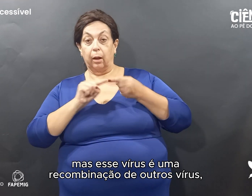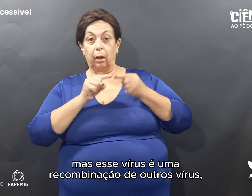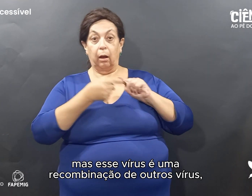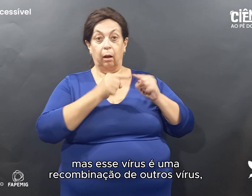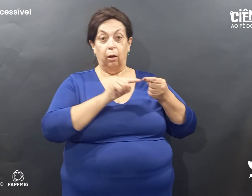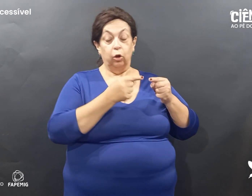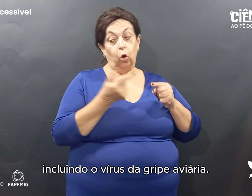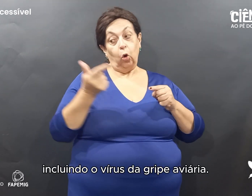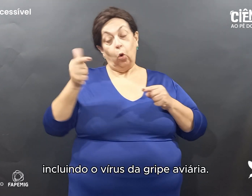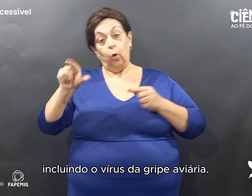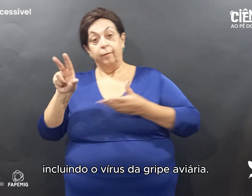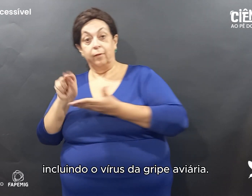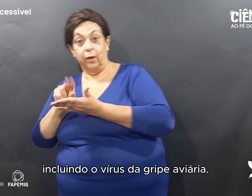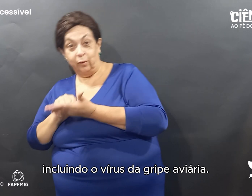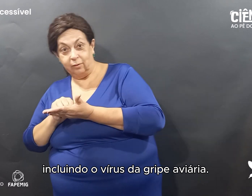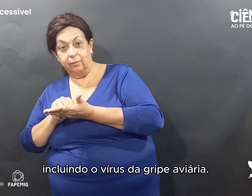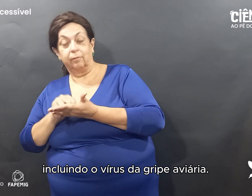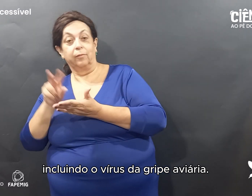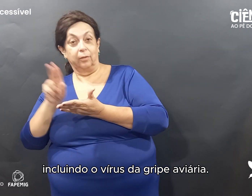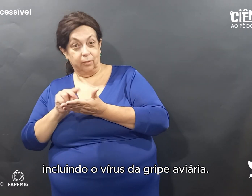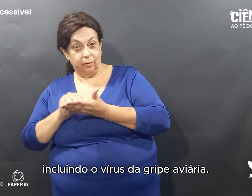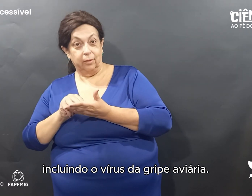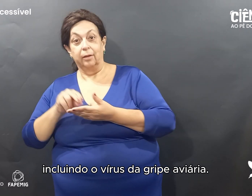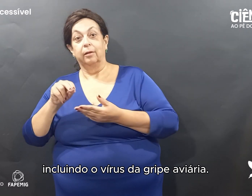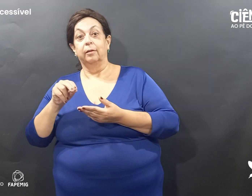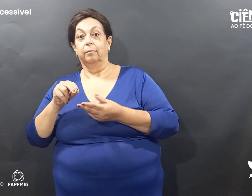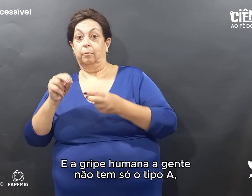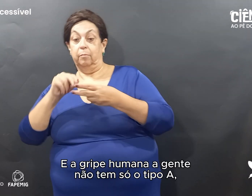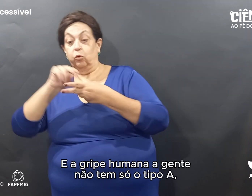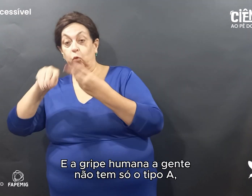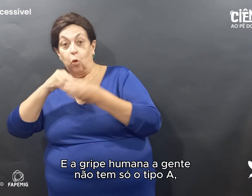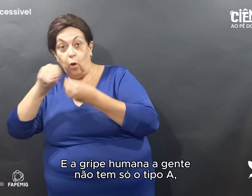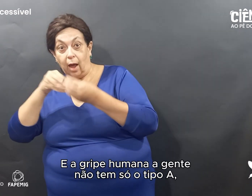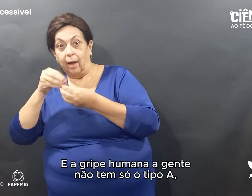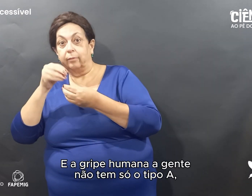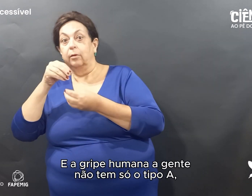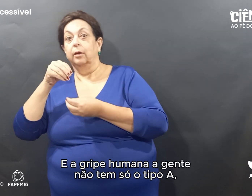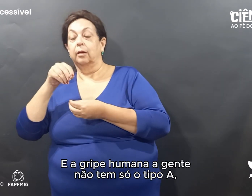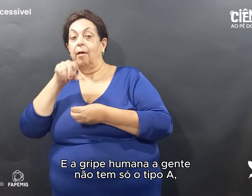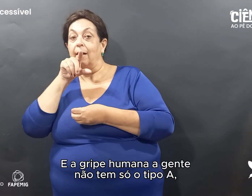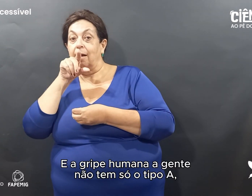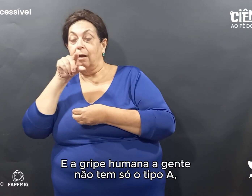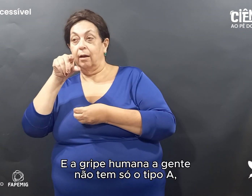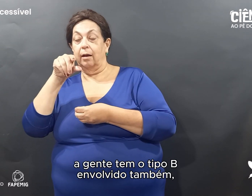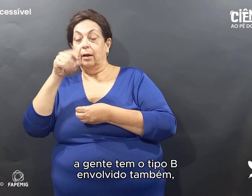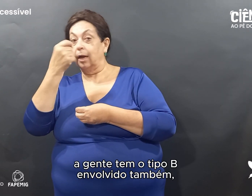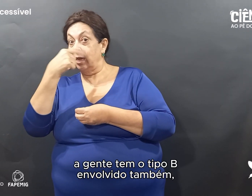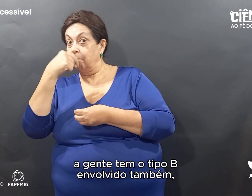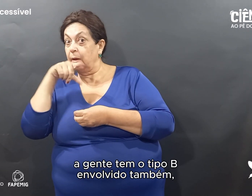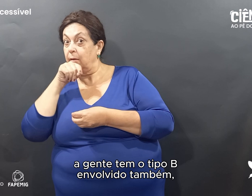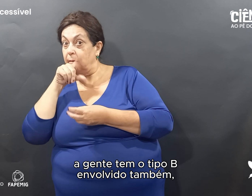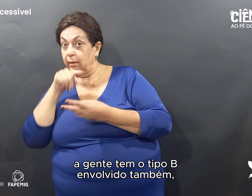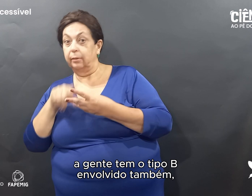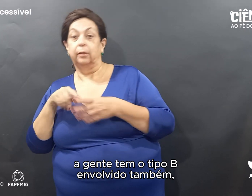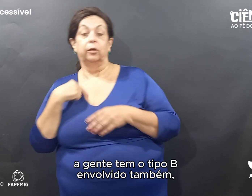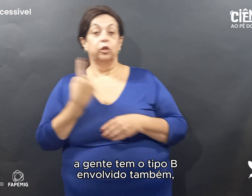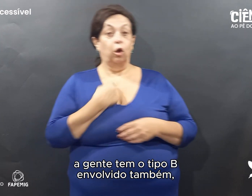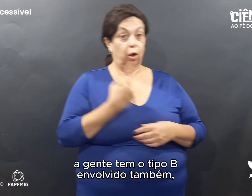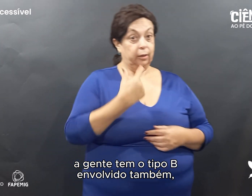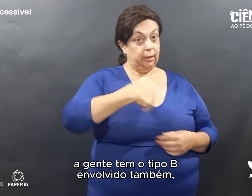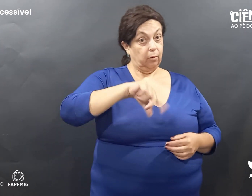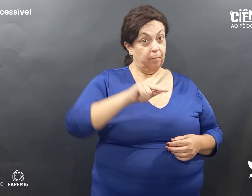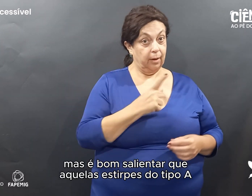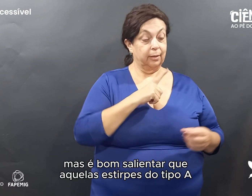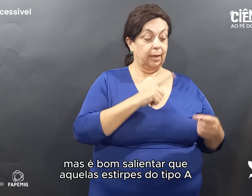outros vírus, incluindo o vírus da gripe aviária. E a gripe humana, a gente não tem só o tipo A, a gente tem o tipo B